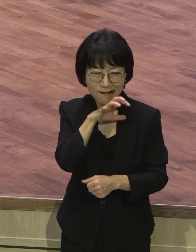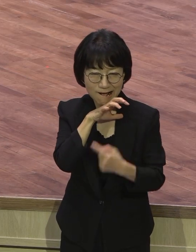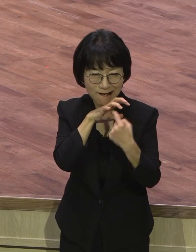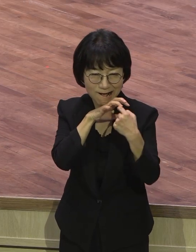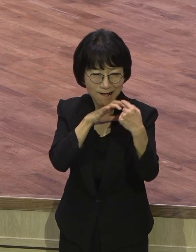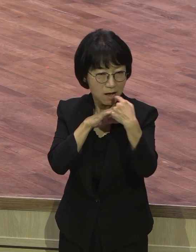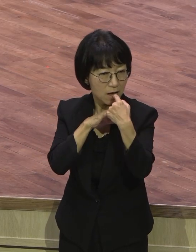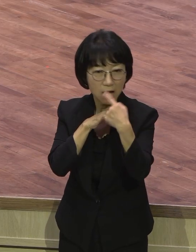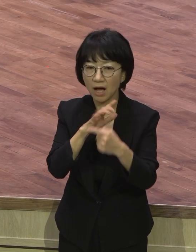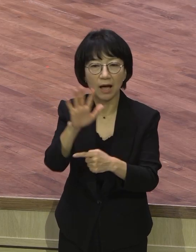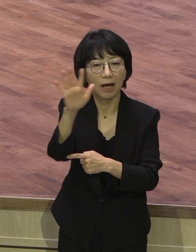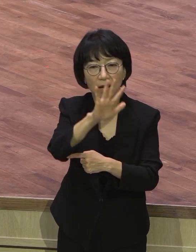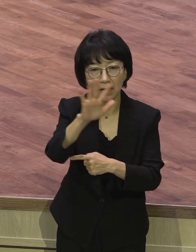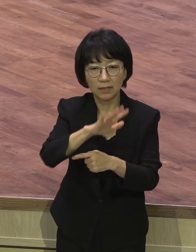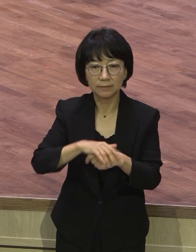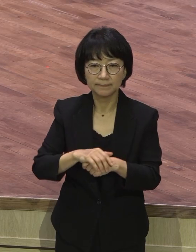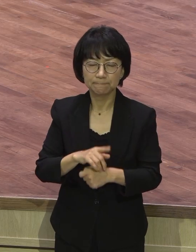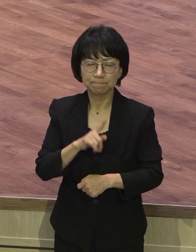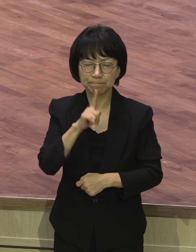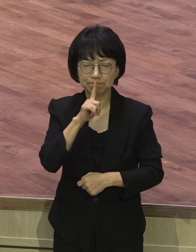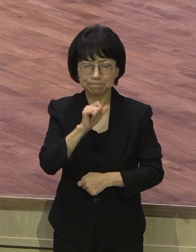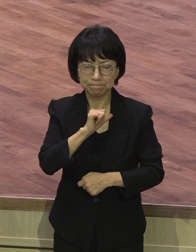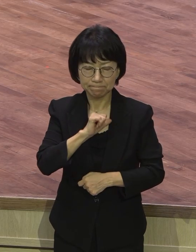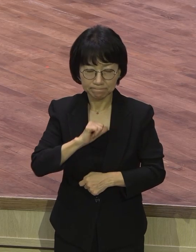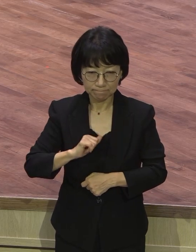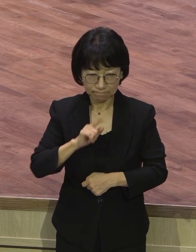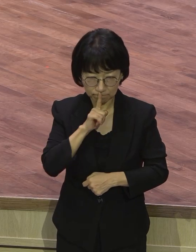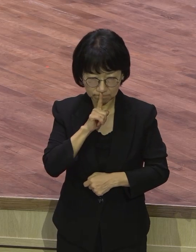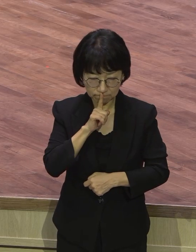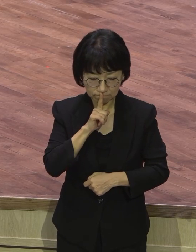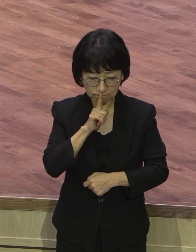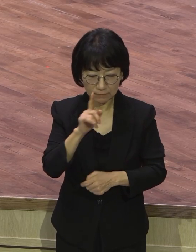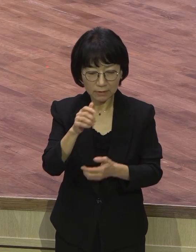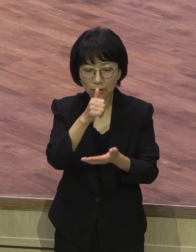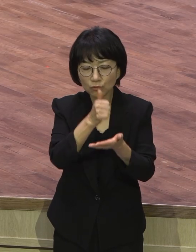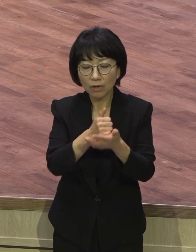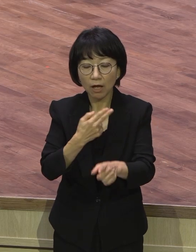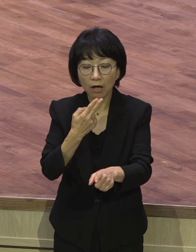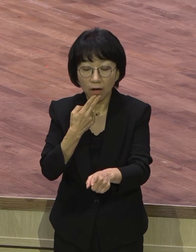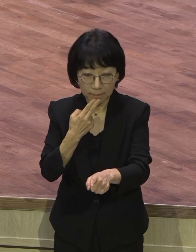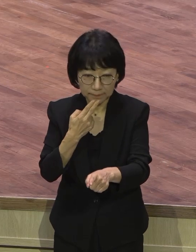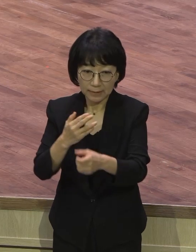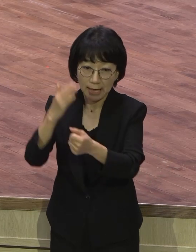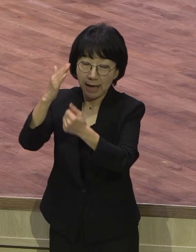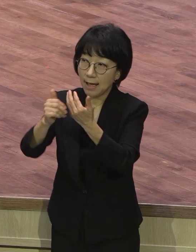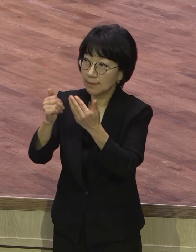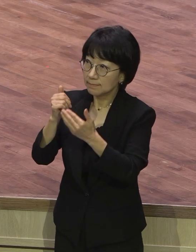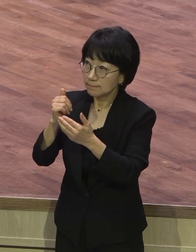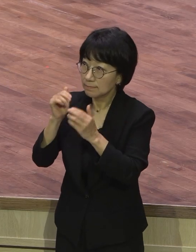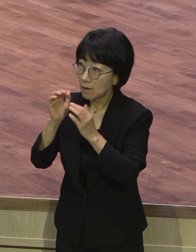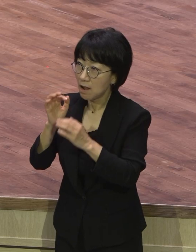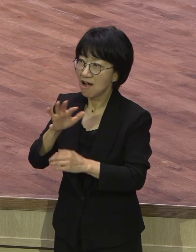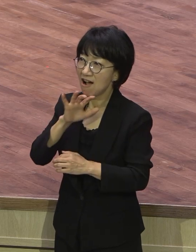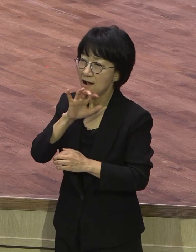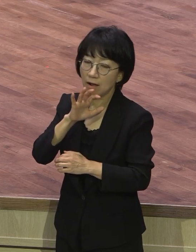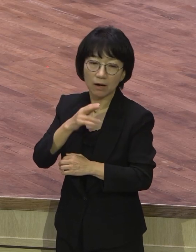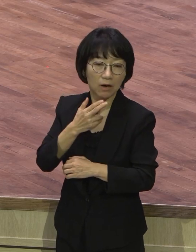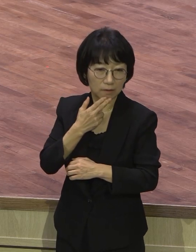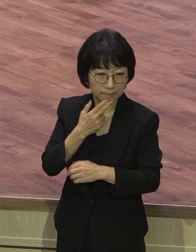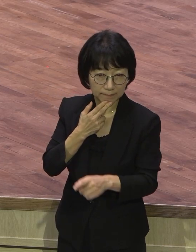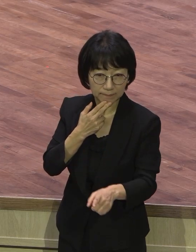원망하거나 범죄하지 않았다 이 모든 일에 욕이 범죄하지 아니하고 하나님을 향하여 원망하지